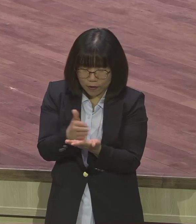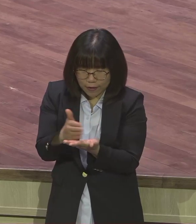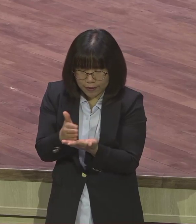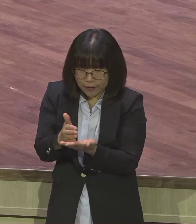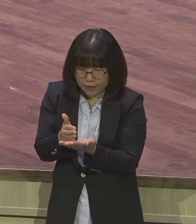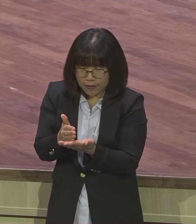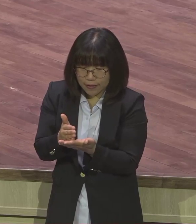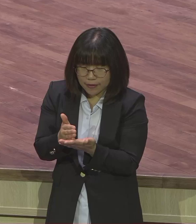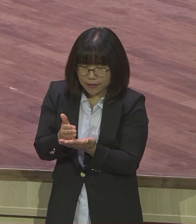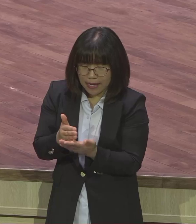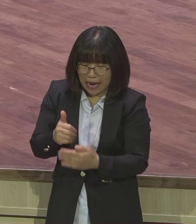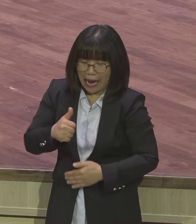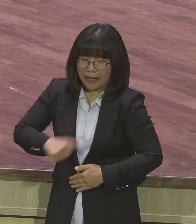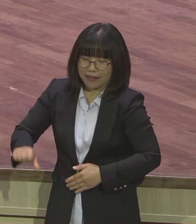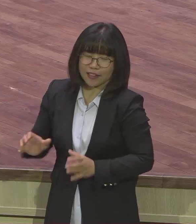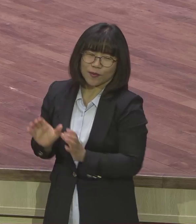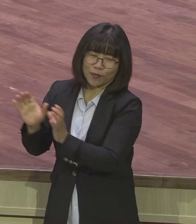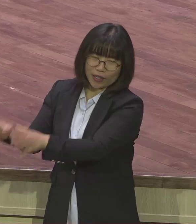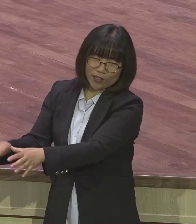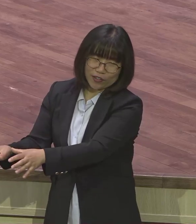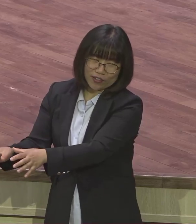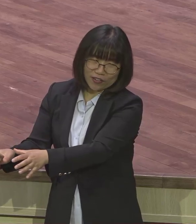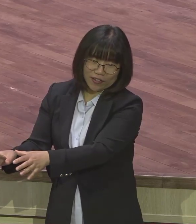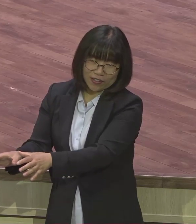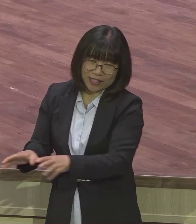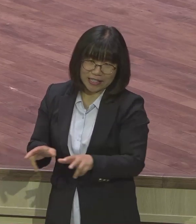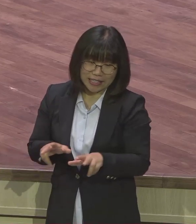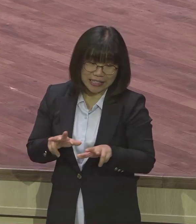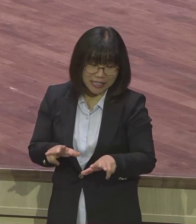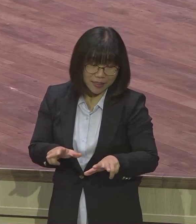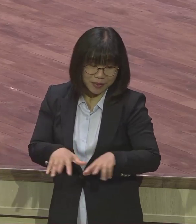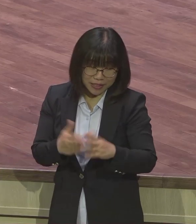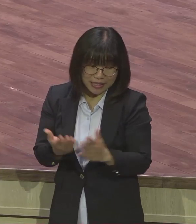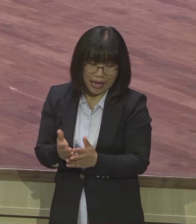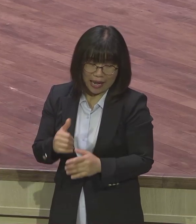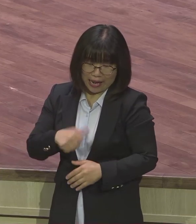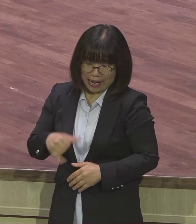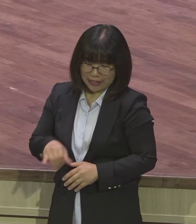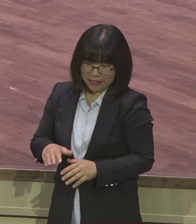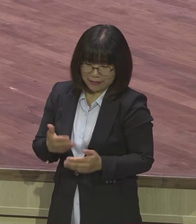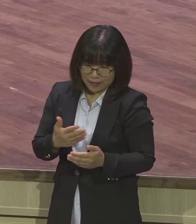참 골라내가지고 아들들에게 줍니다. 그리고 거리가 말이요,